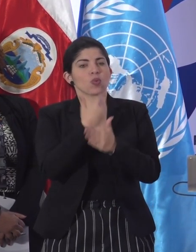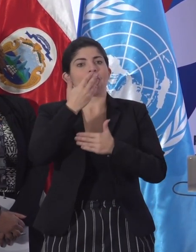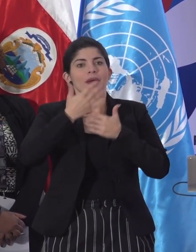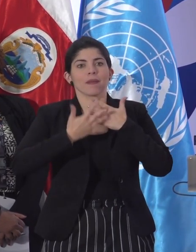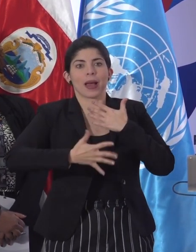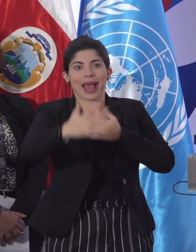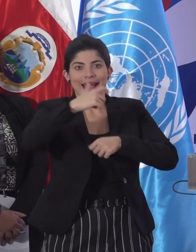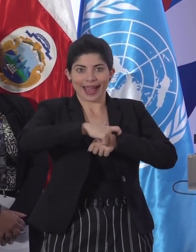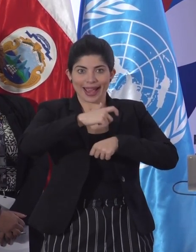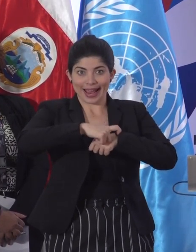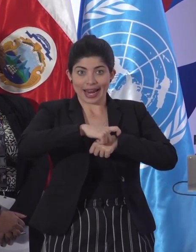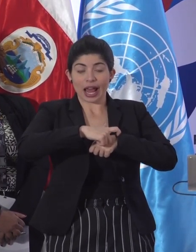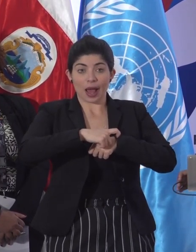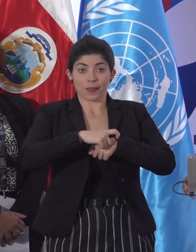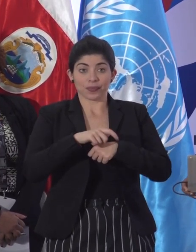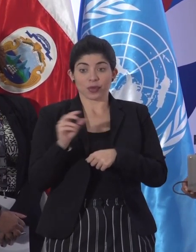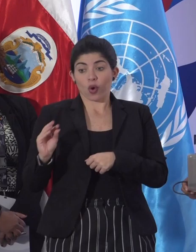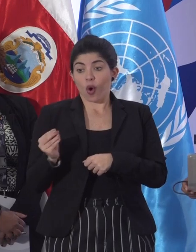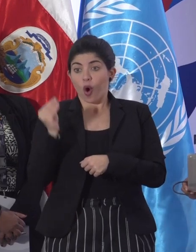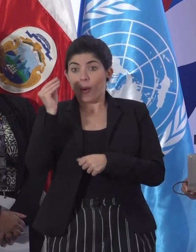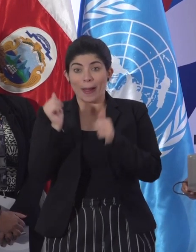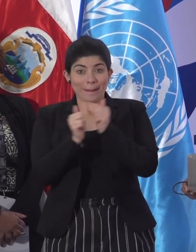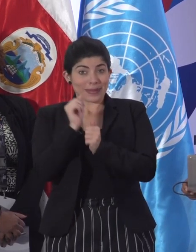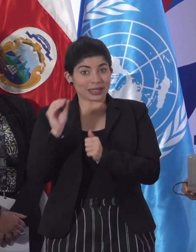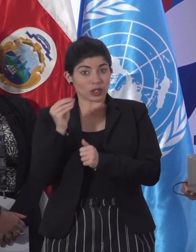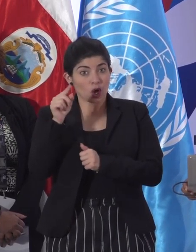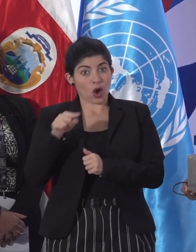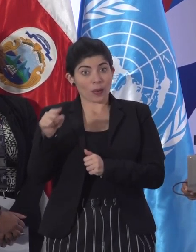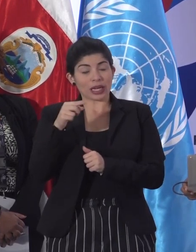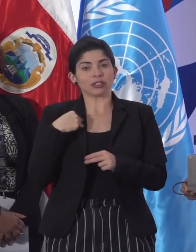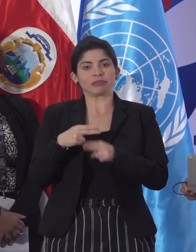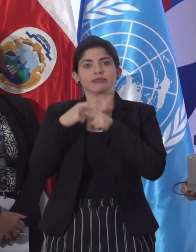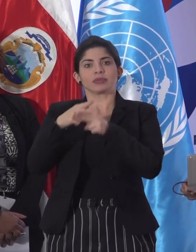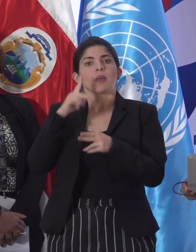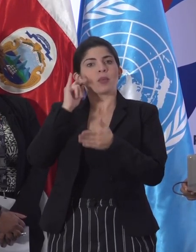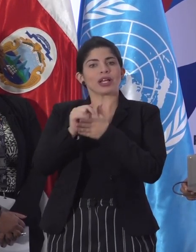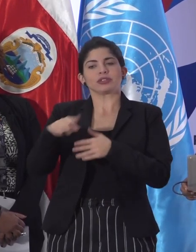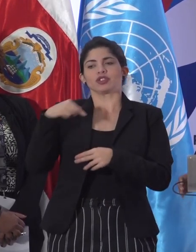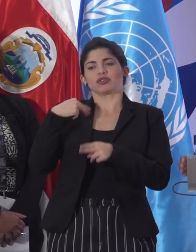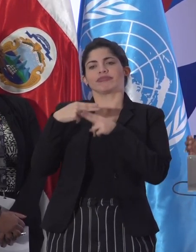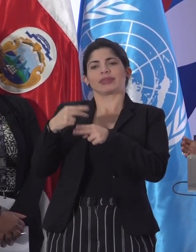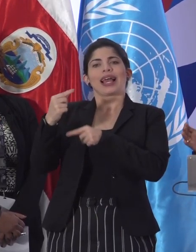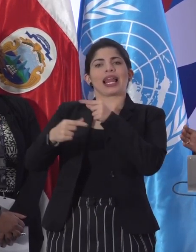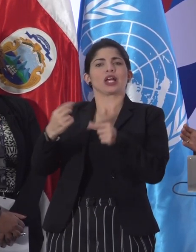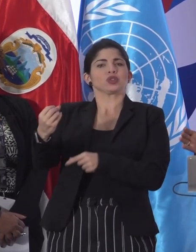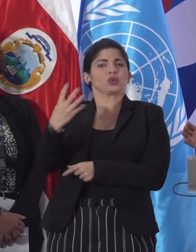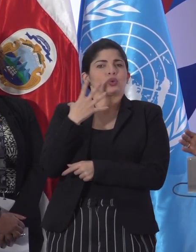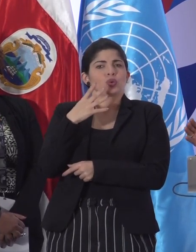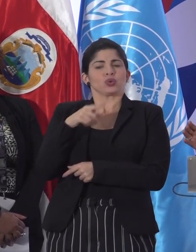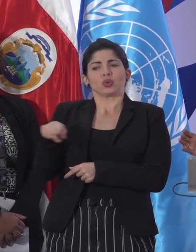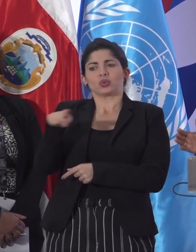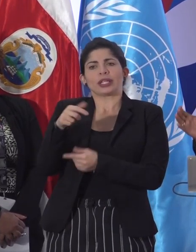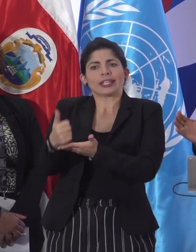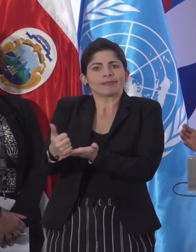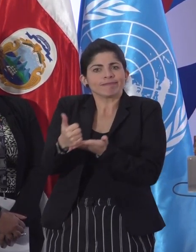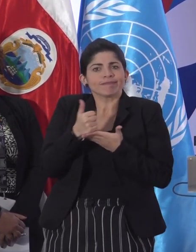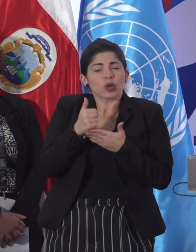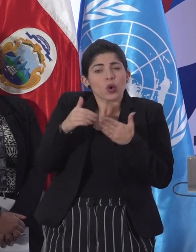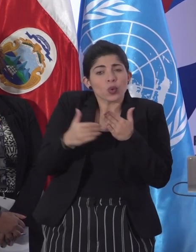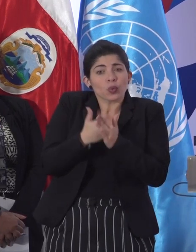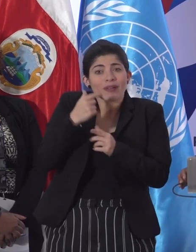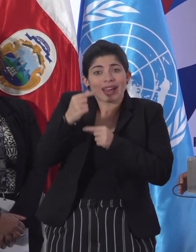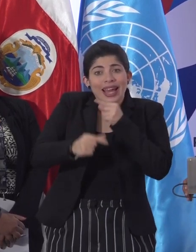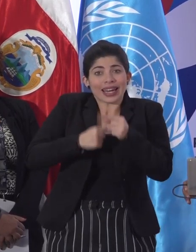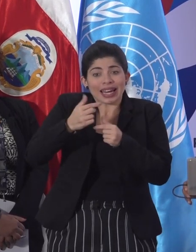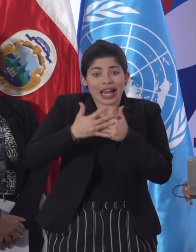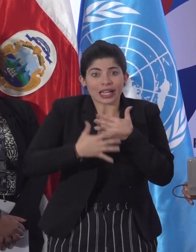esas jóvenes, a las más jóvenes, las he llamado yo por eso la generación de la luz. Ustedes están ayudando a que esa nueva